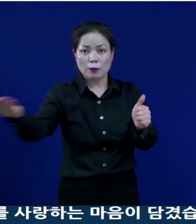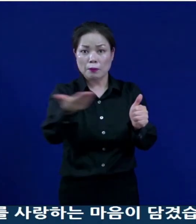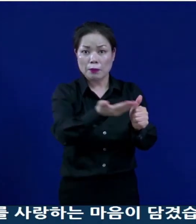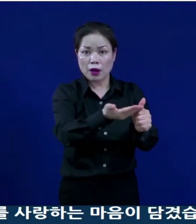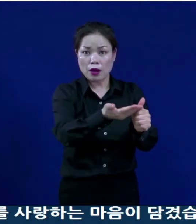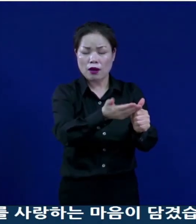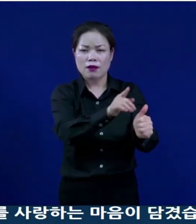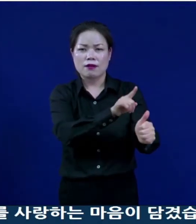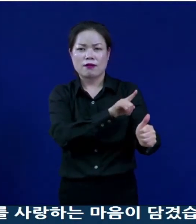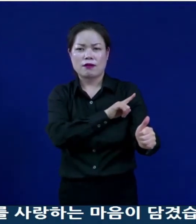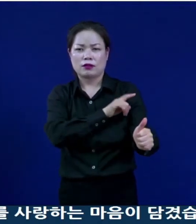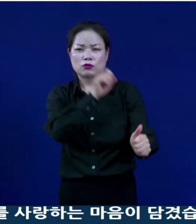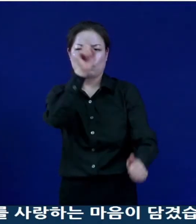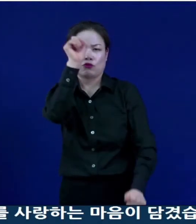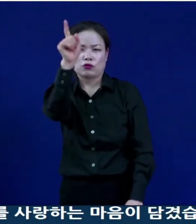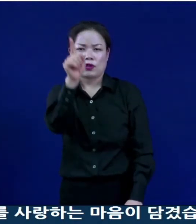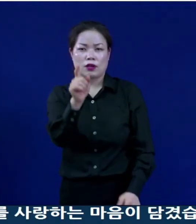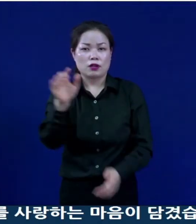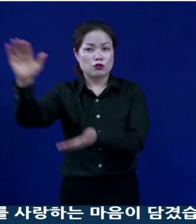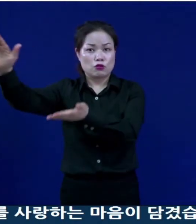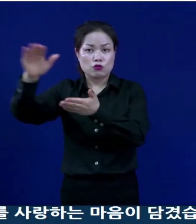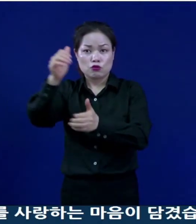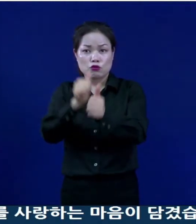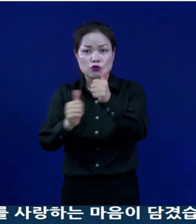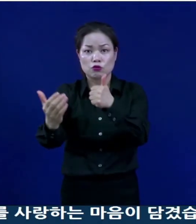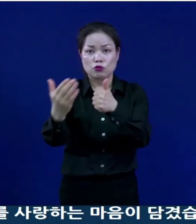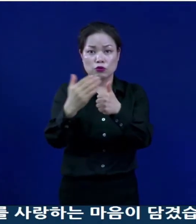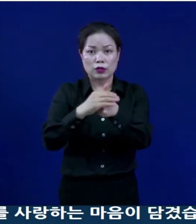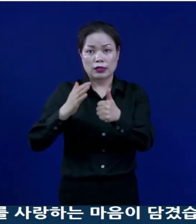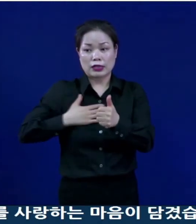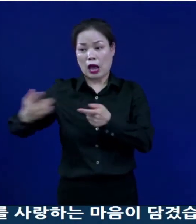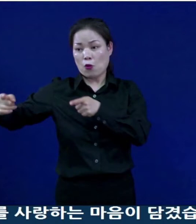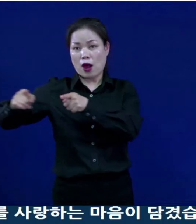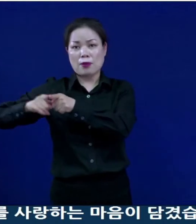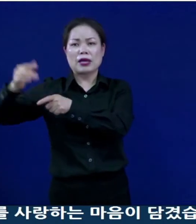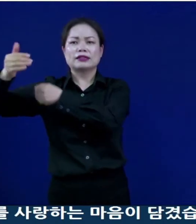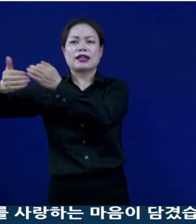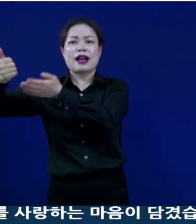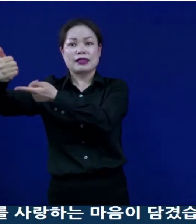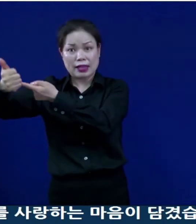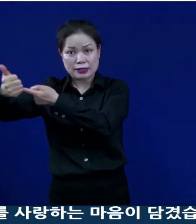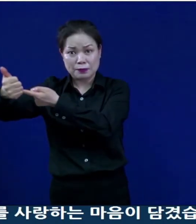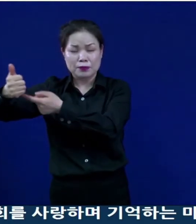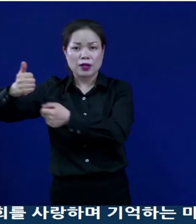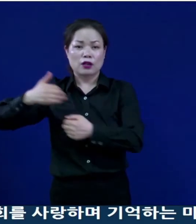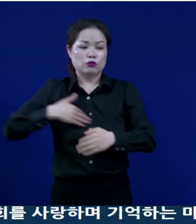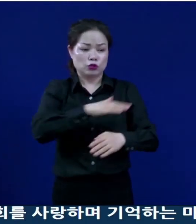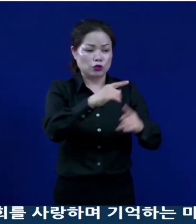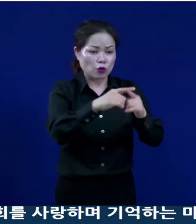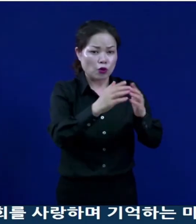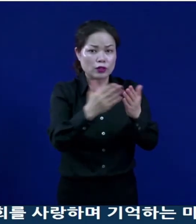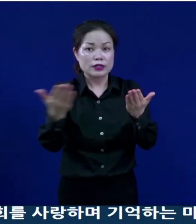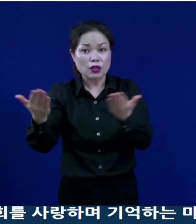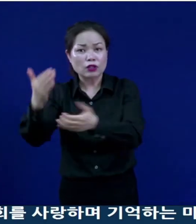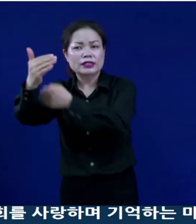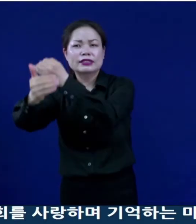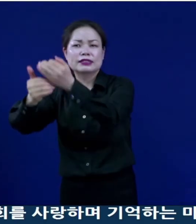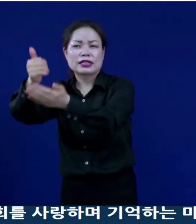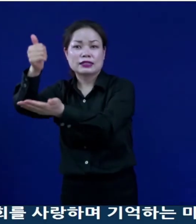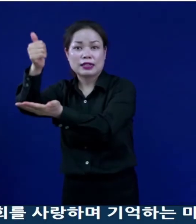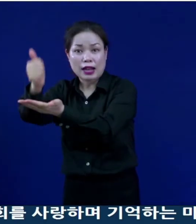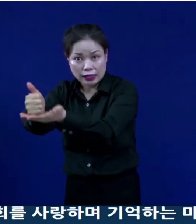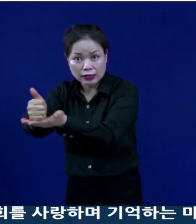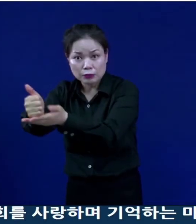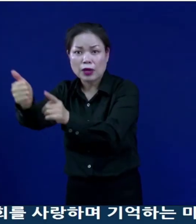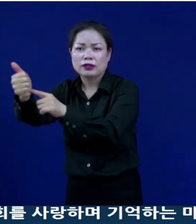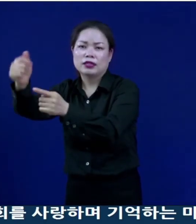수 있는 가장 위대한 유산, 나와 함께 하시는 하나님, 우리 교회에 역사하신 하나님,